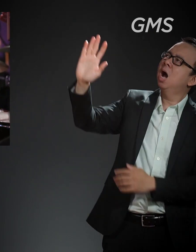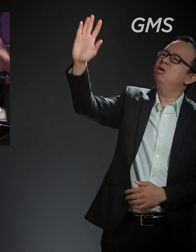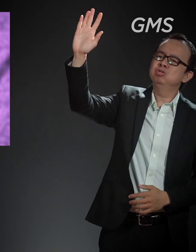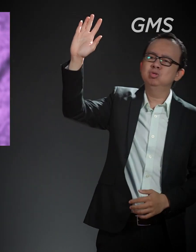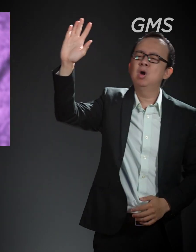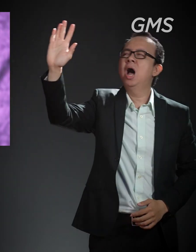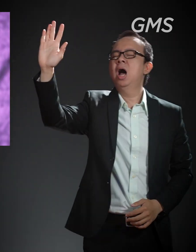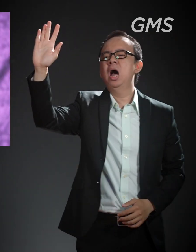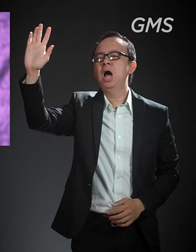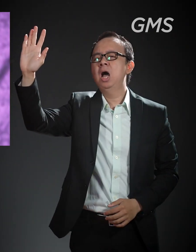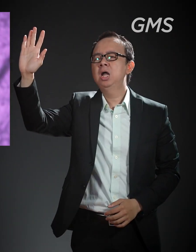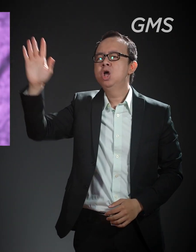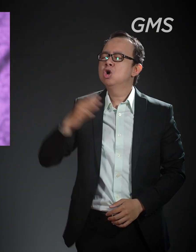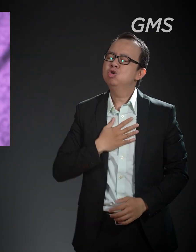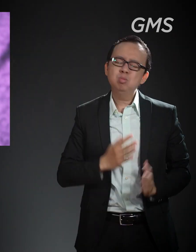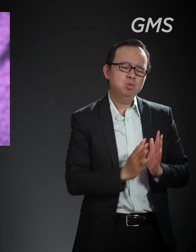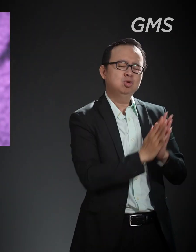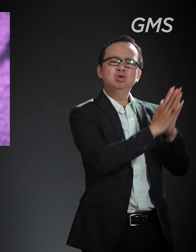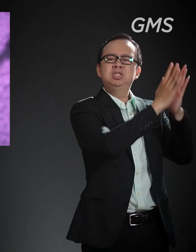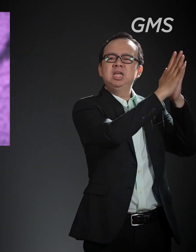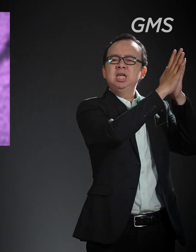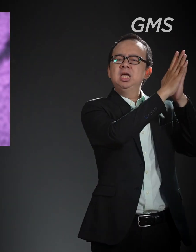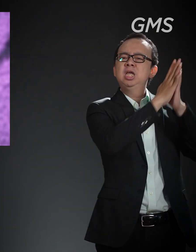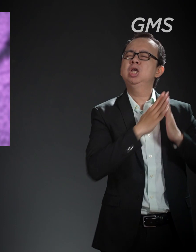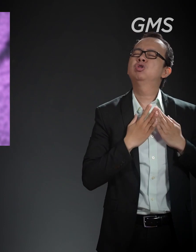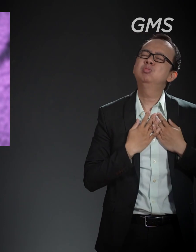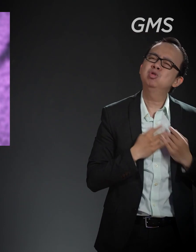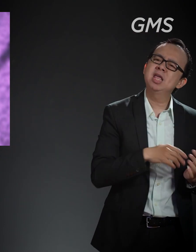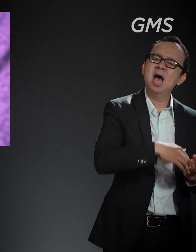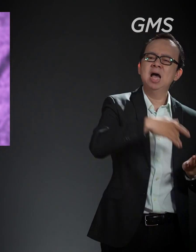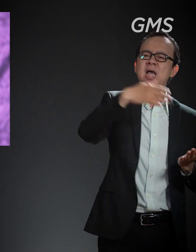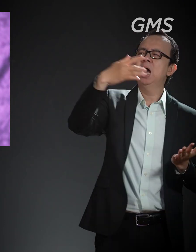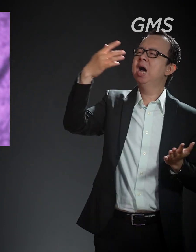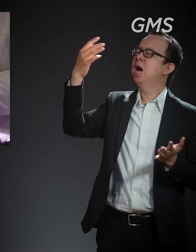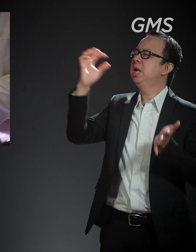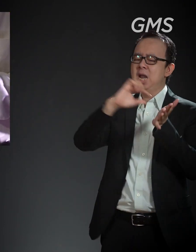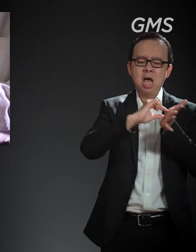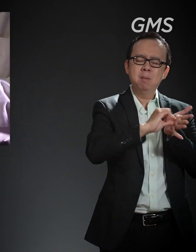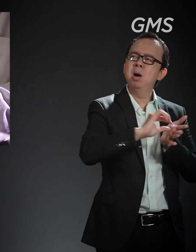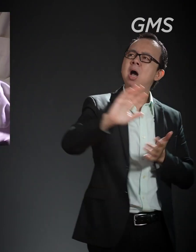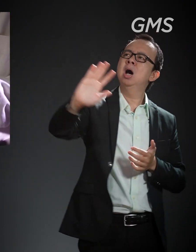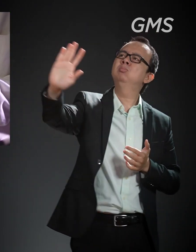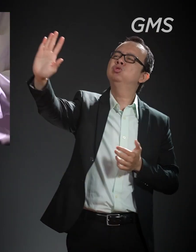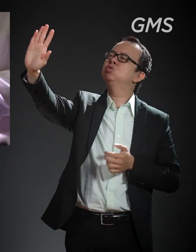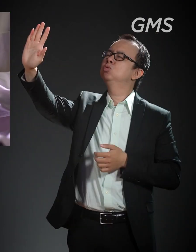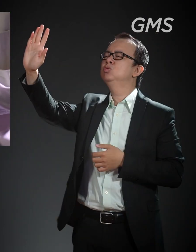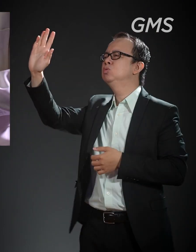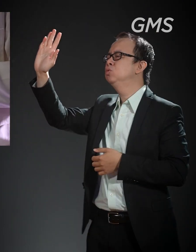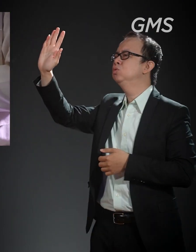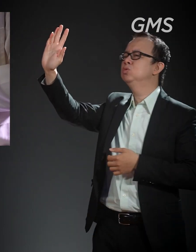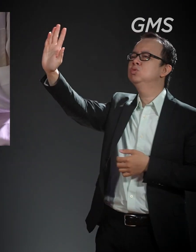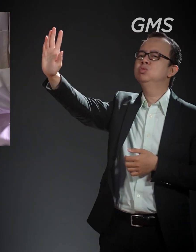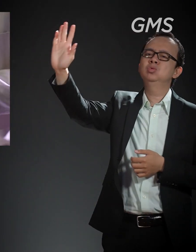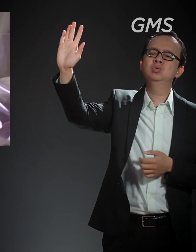Kau Tuhan, ku puji, ku muliakan nama-Mu.